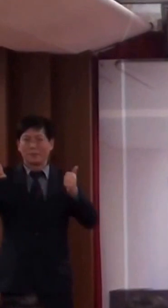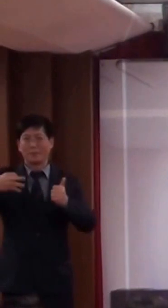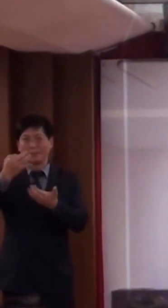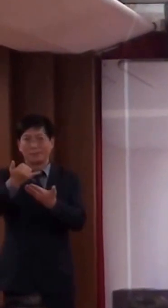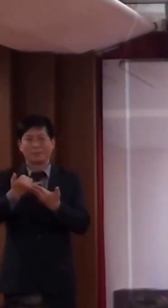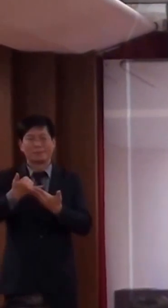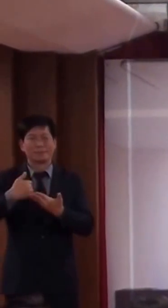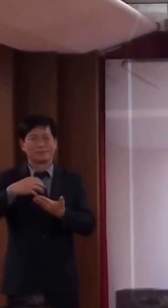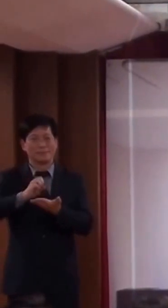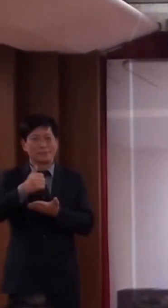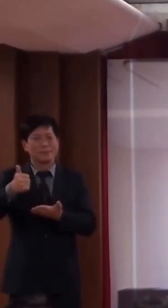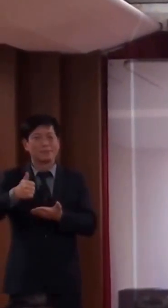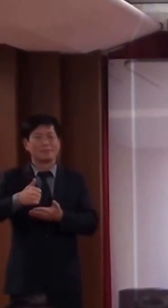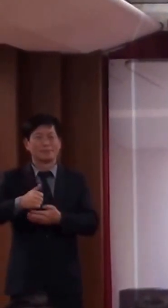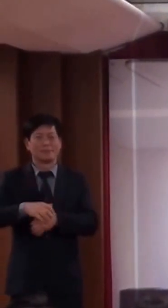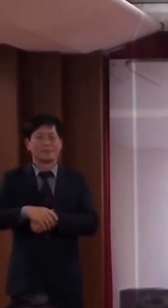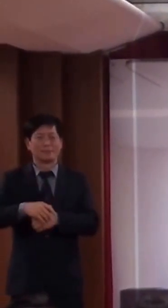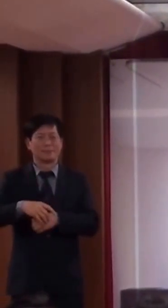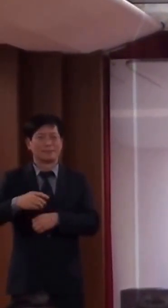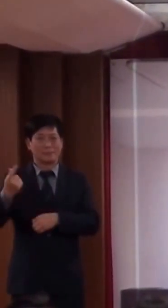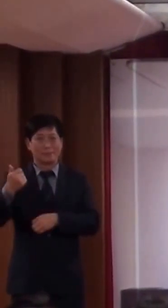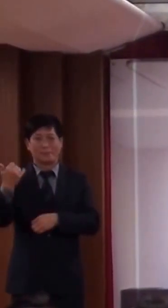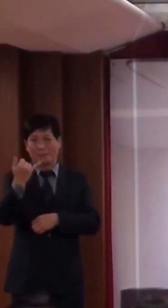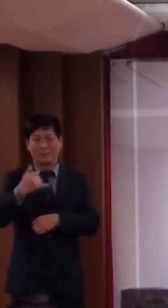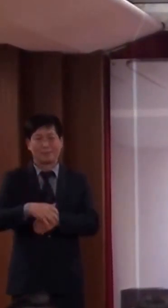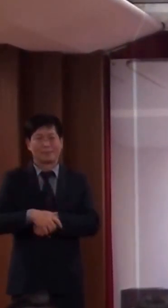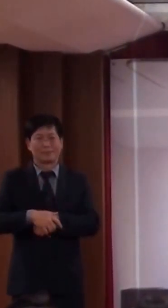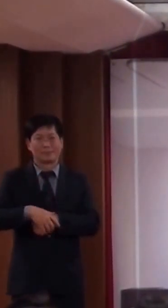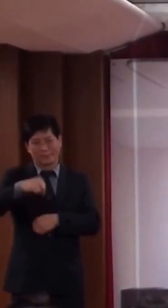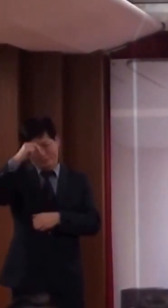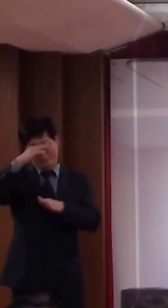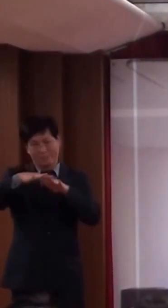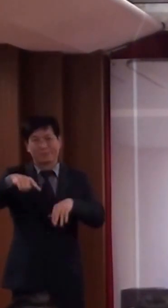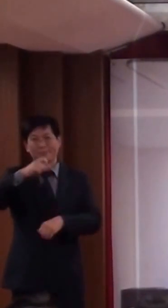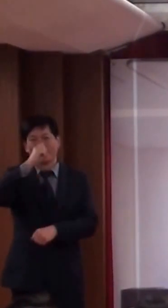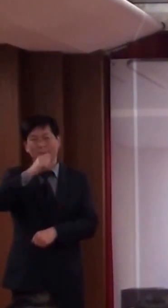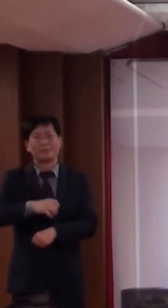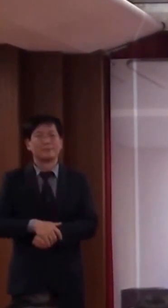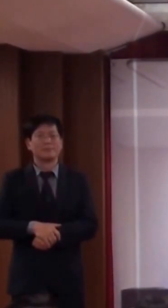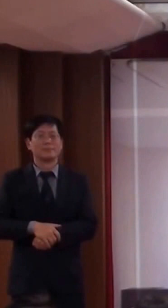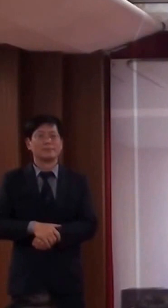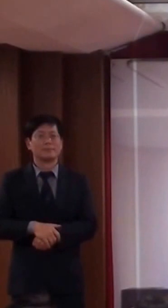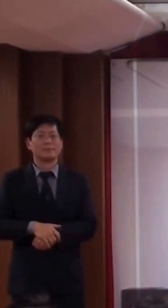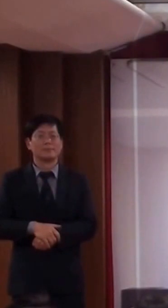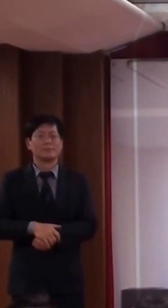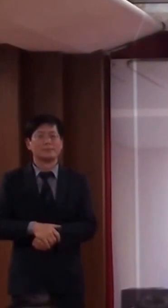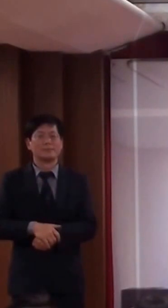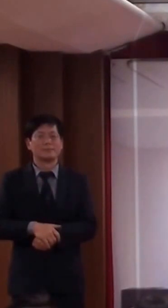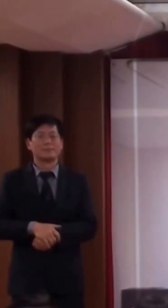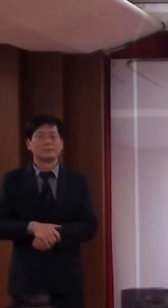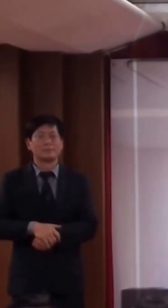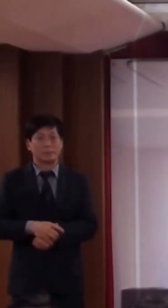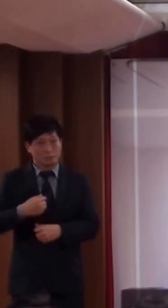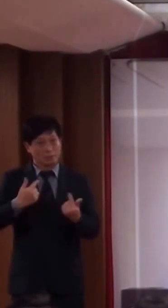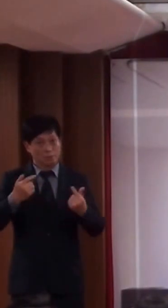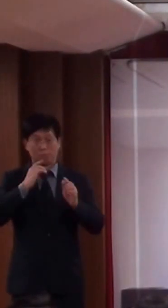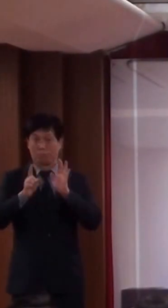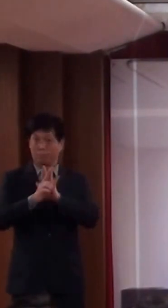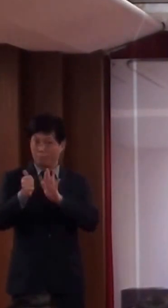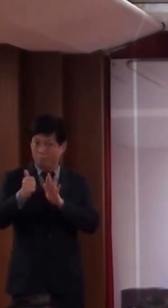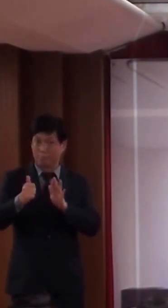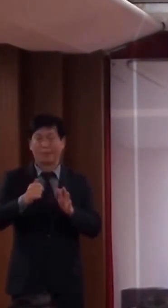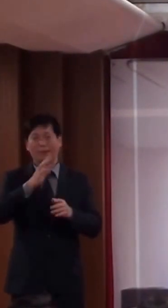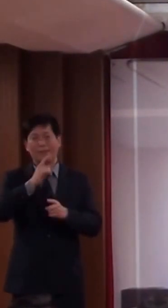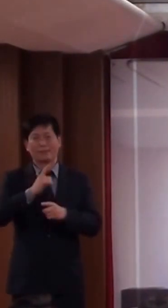贵宾朋友、媒体朋友，跟记者大哥大姐，大家午安，大家好。 哇，从从哥 是偶尔像艺人从从